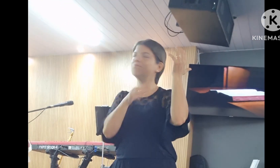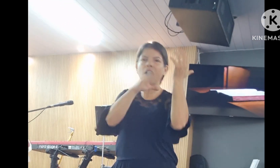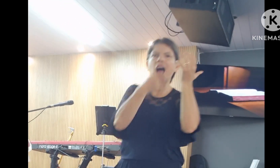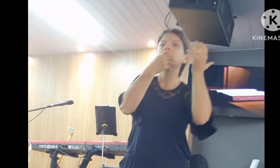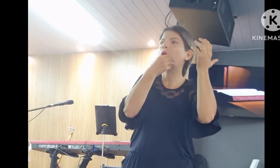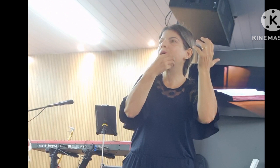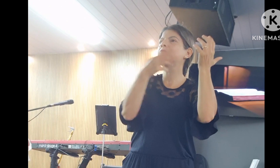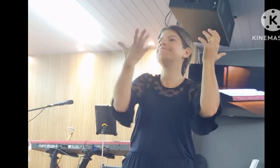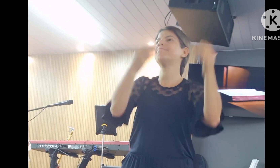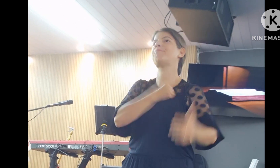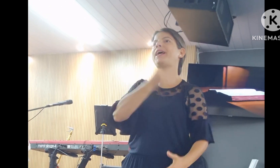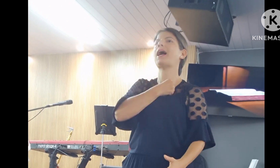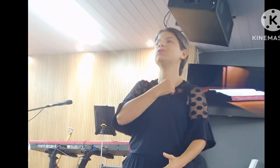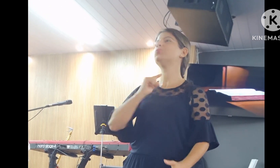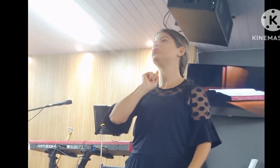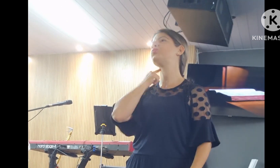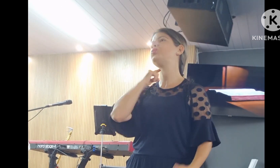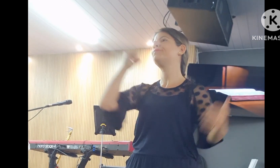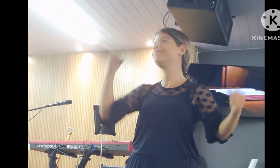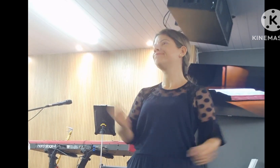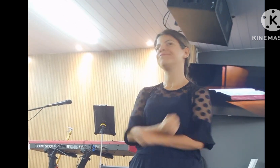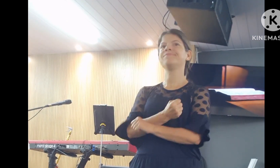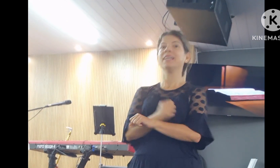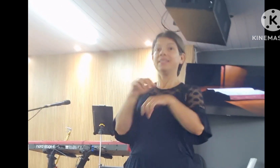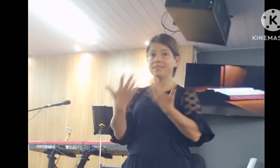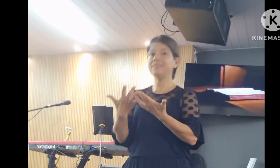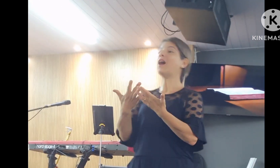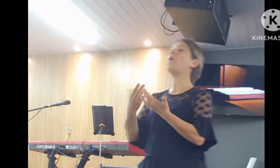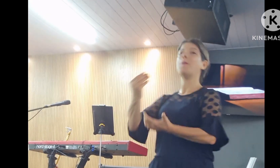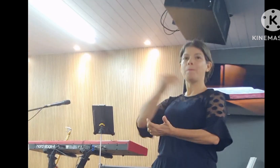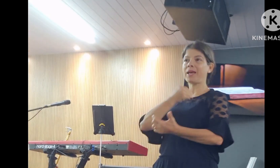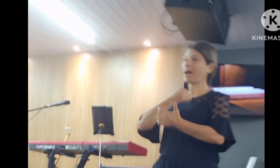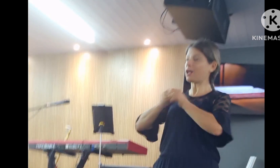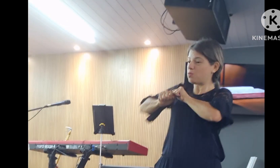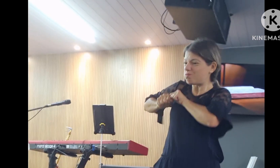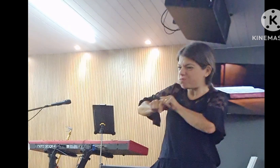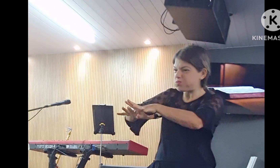homens pecaram. Nós nascemos em pecado,